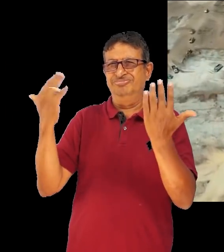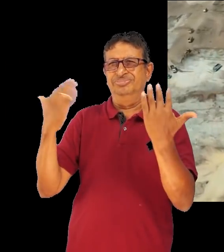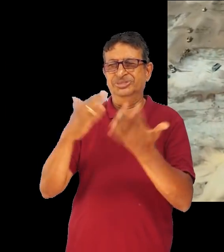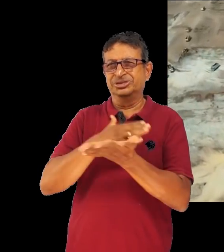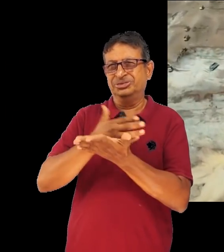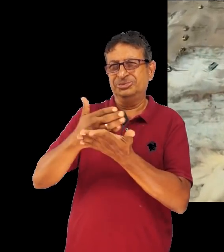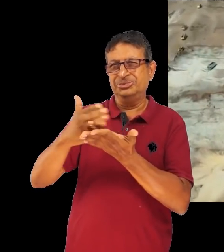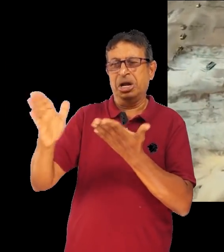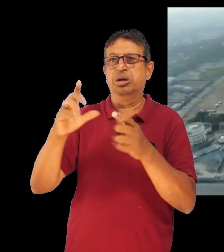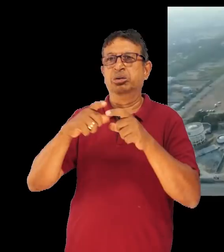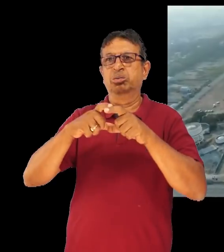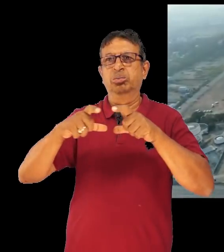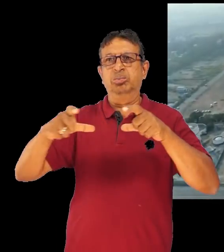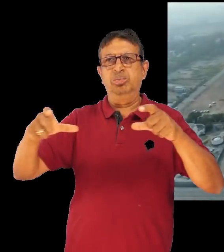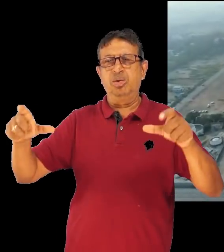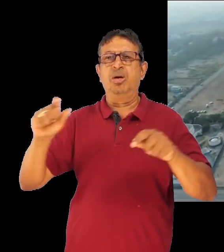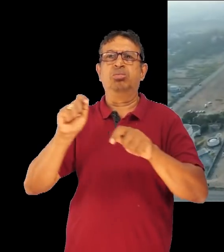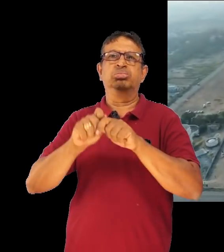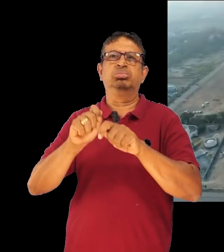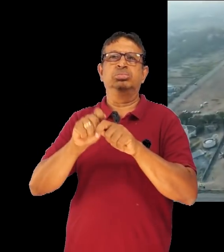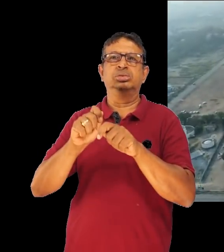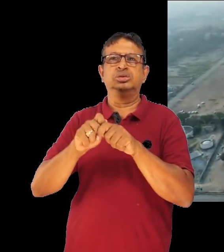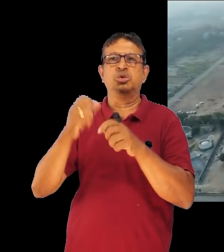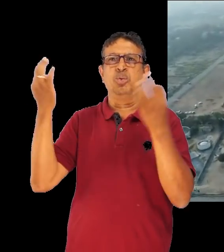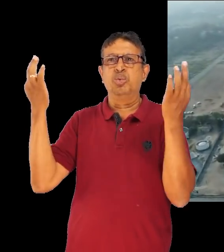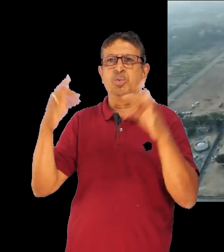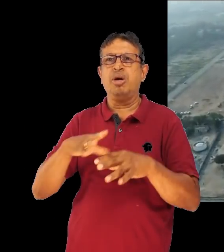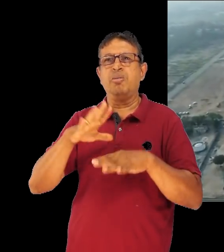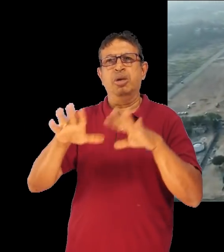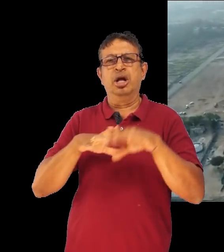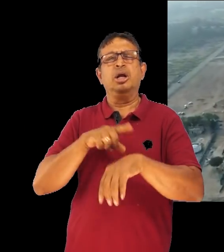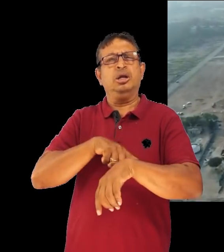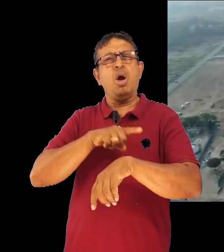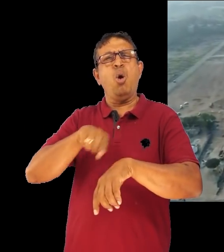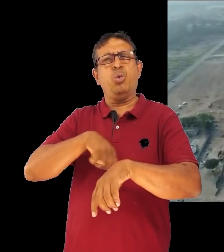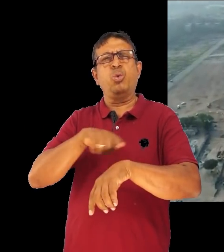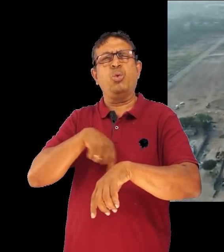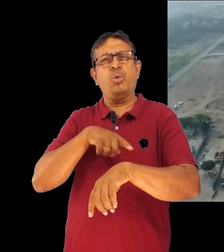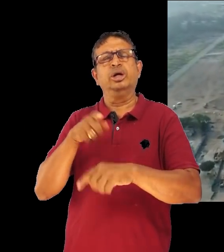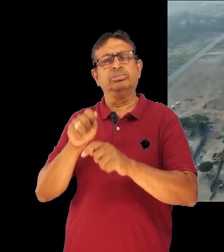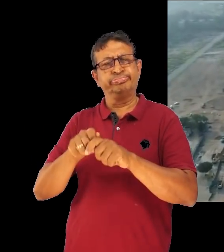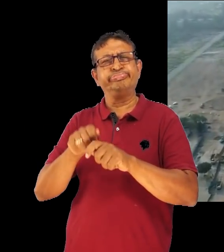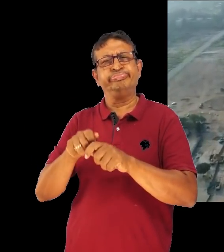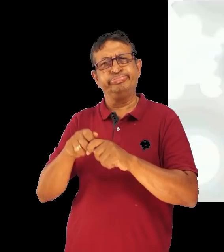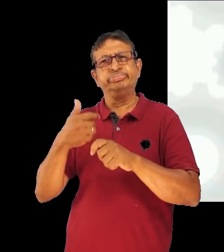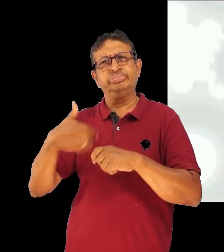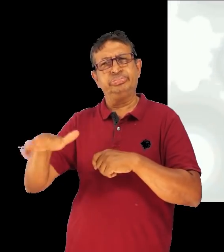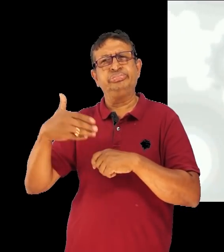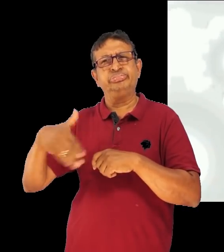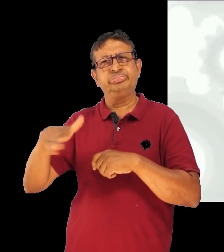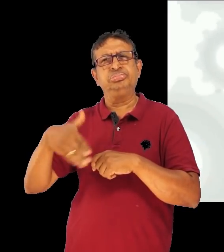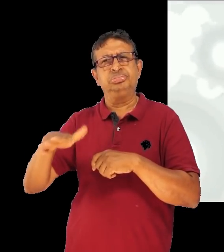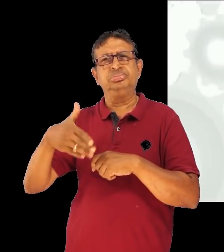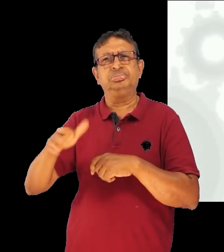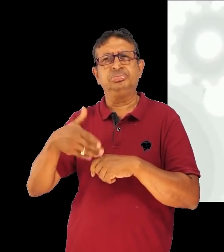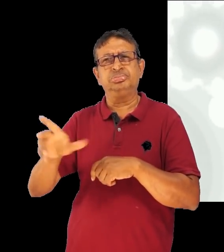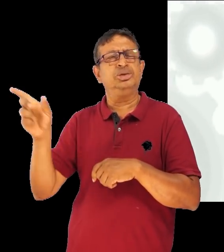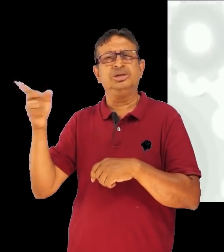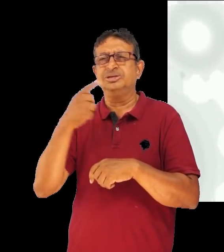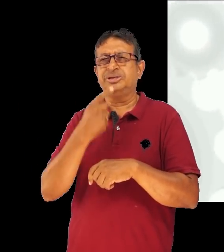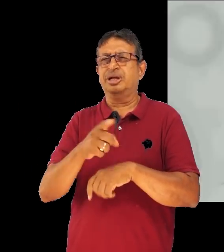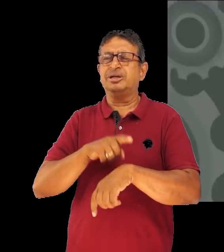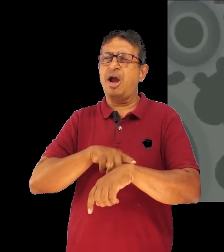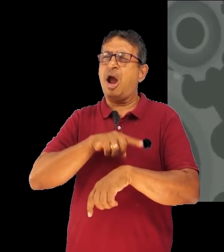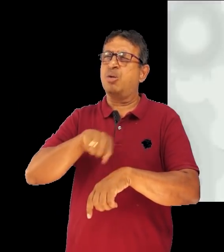कि इसके कोफाउंडर है तो वो कहते हैं कि हमारी जो भी शेड्यूल्स और टाइमलाइंस है तो वो काफी ज्यादा टाइट है, और अभी हम जून से ही, यानी कि अब